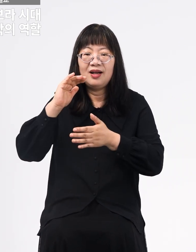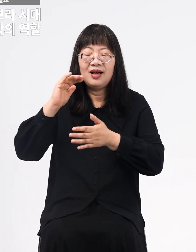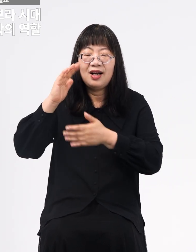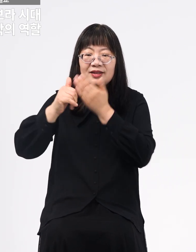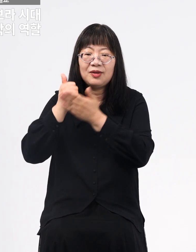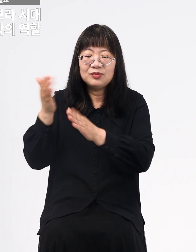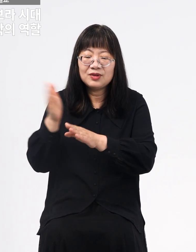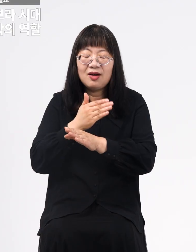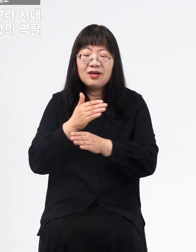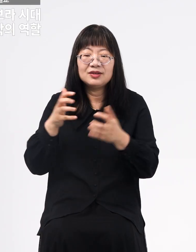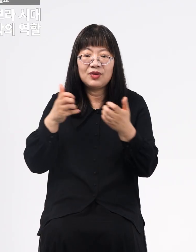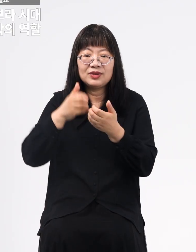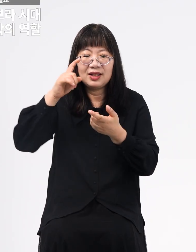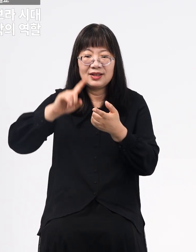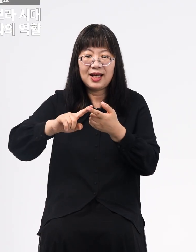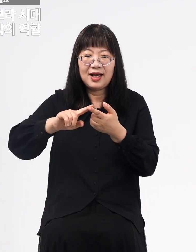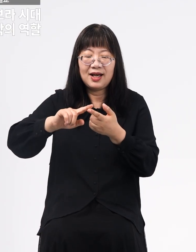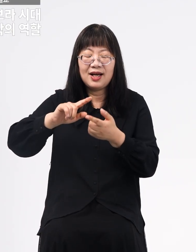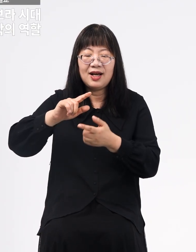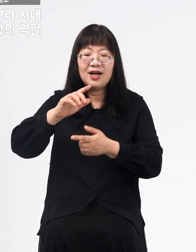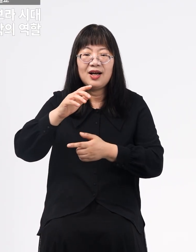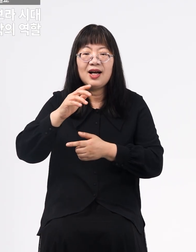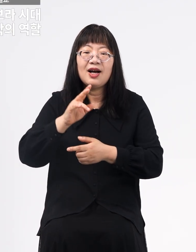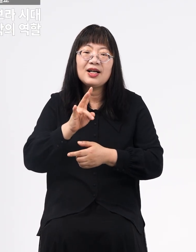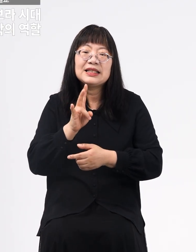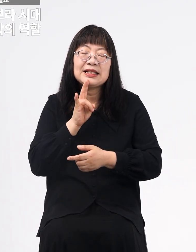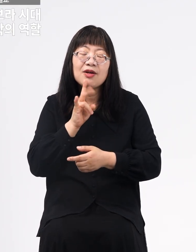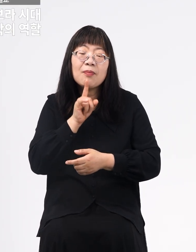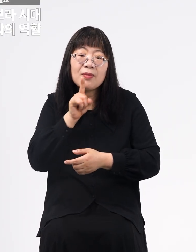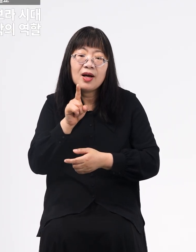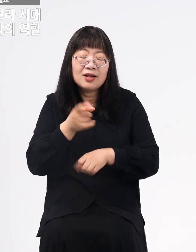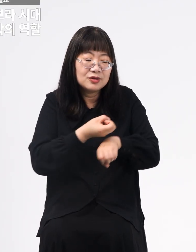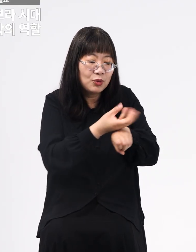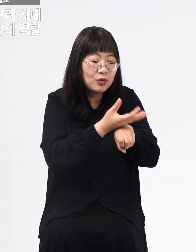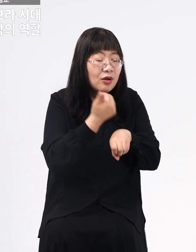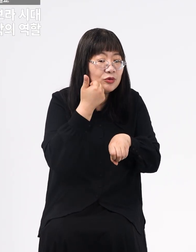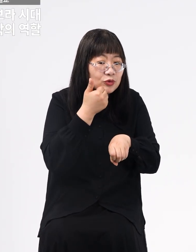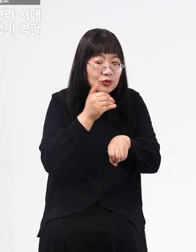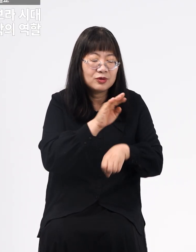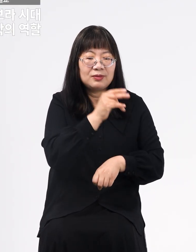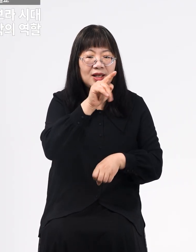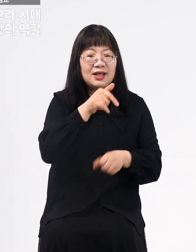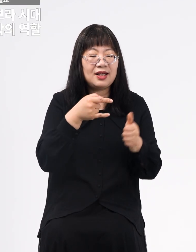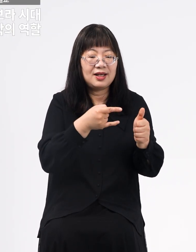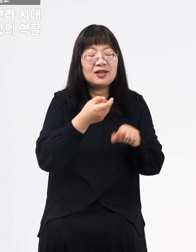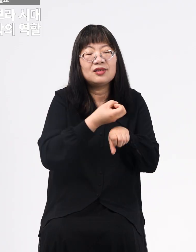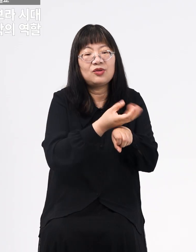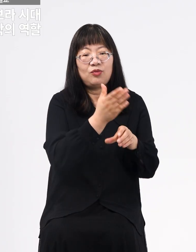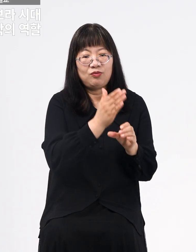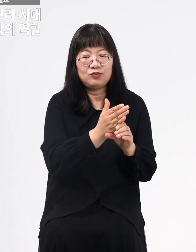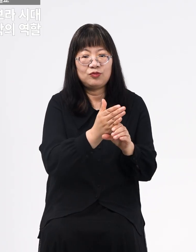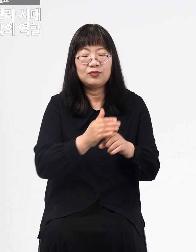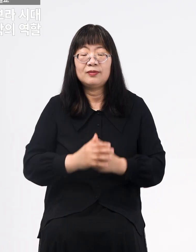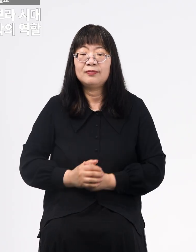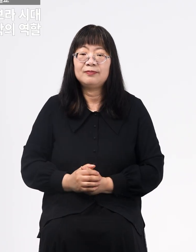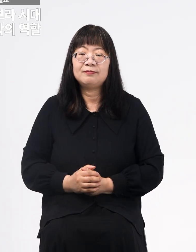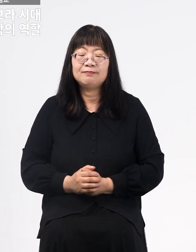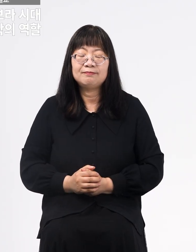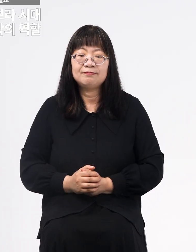대한 예언을 지금 누구에게 전달하고 있는 거죠? 드보라가 바락에게 전달하고 있는 거예요.